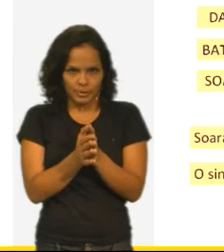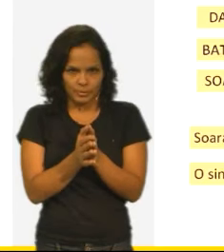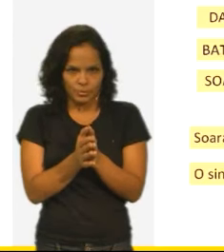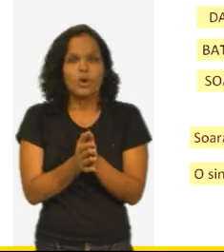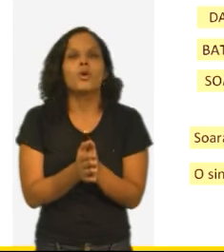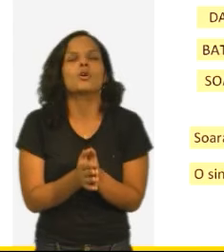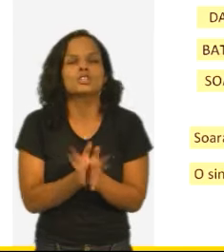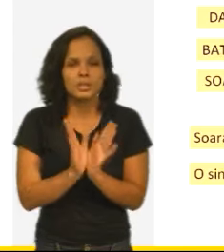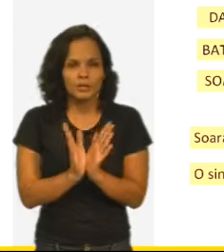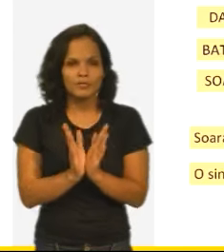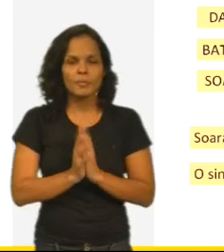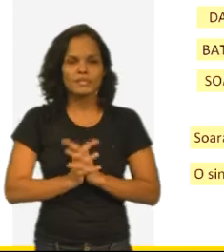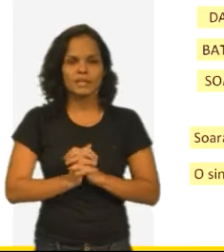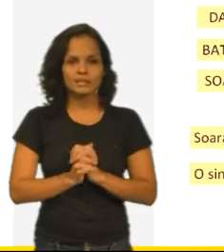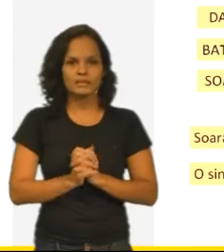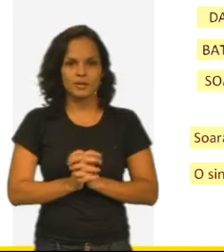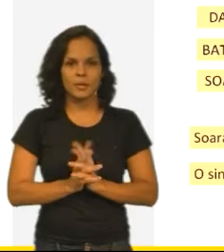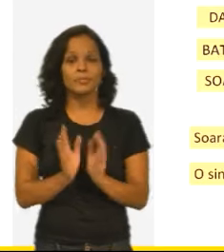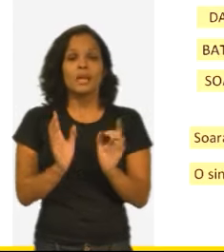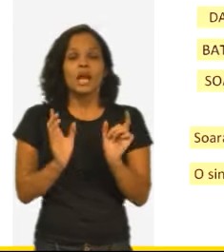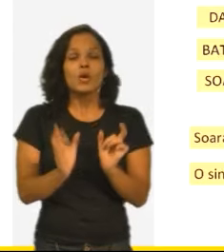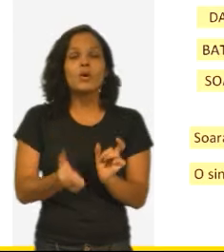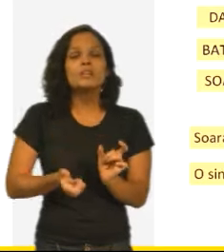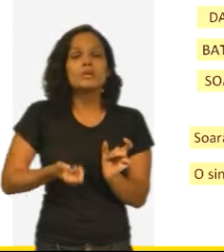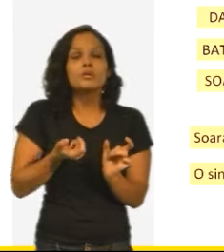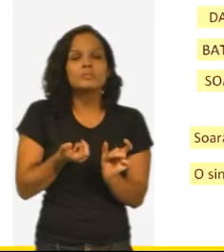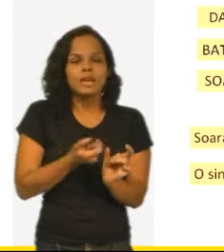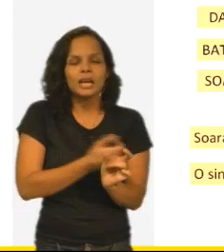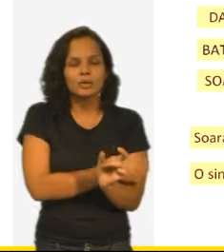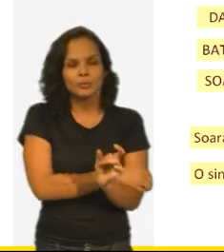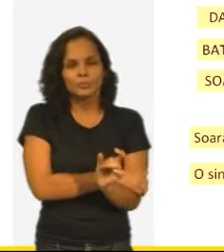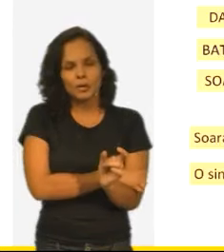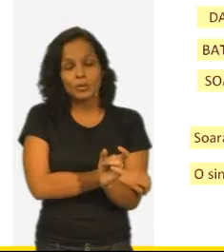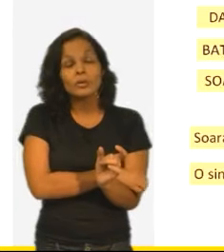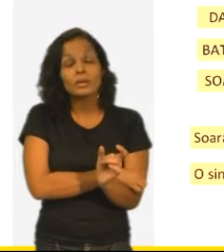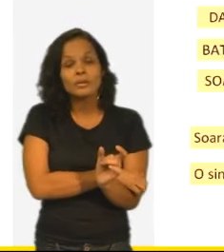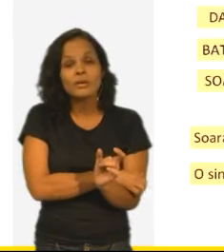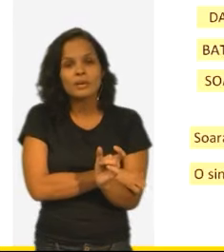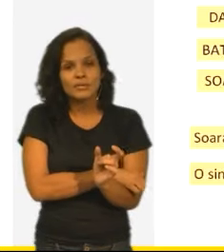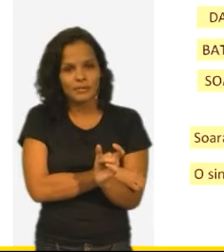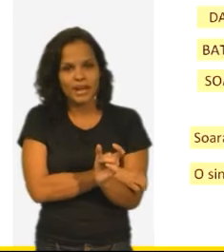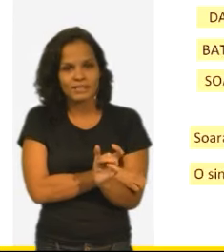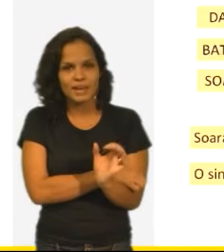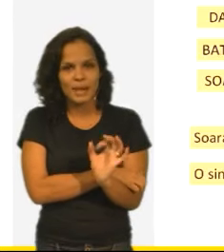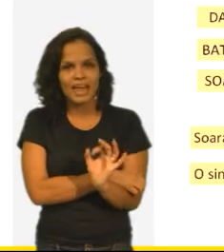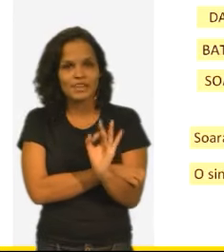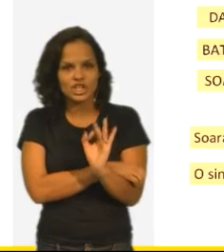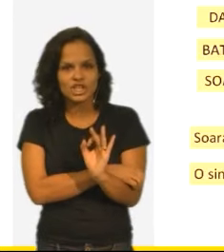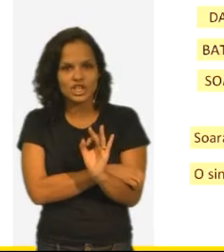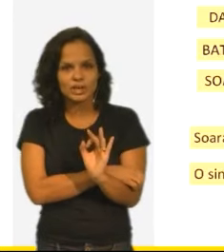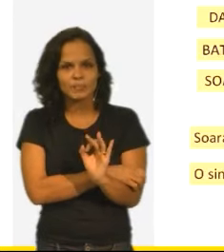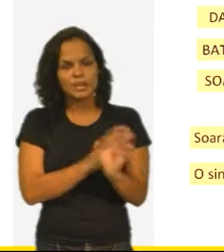abril, hoje, vamos prestar atenção. Quando eu não tenho uma, quando eu tenho na frase a palavra dia, eu